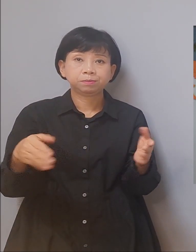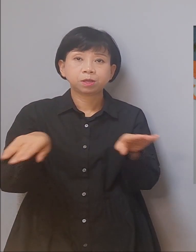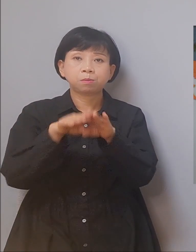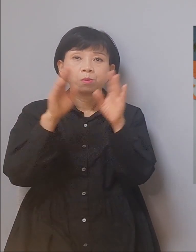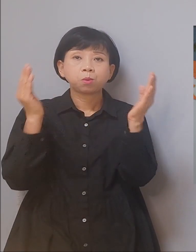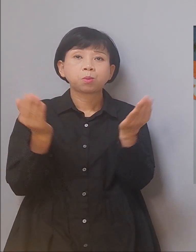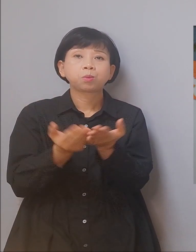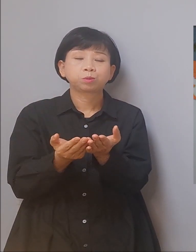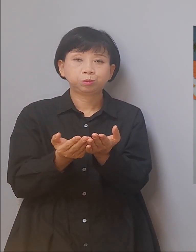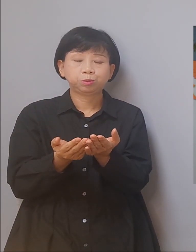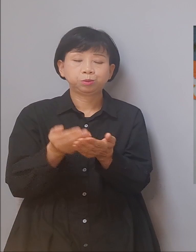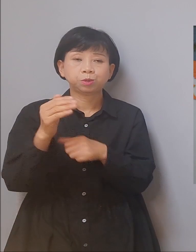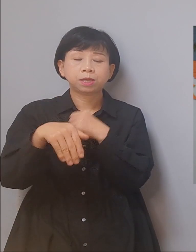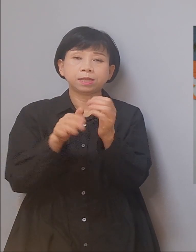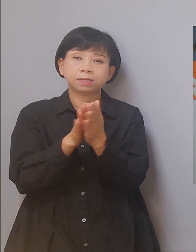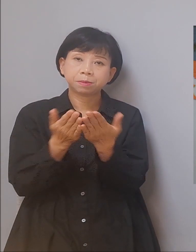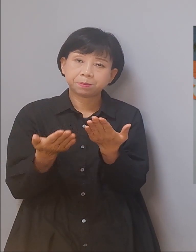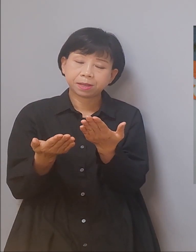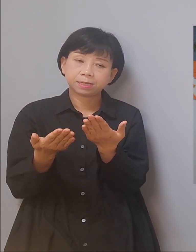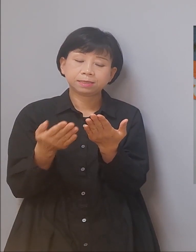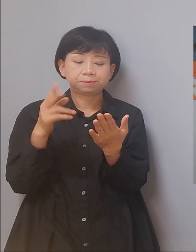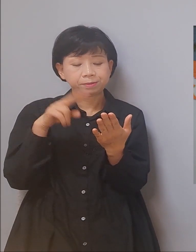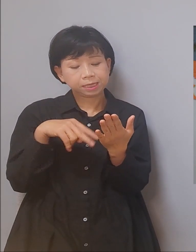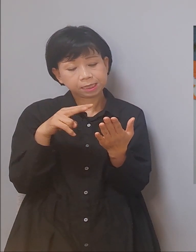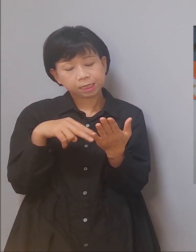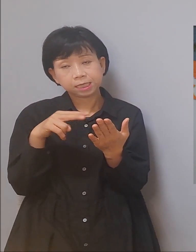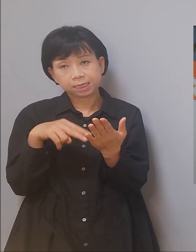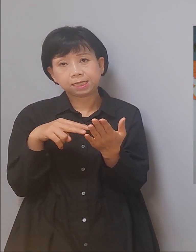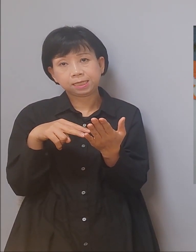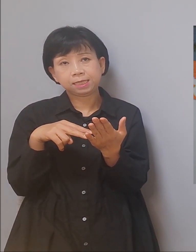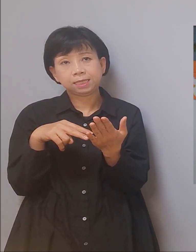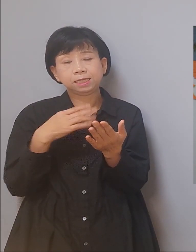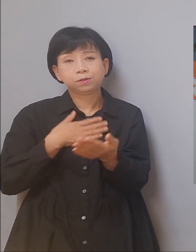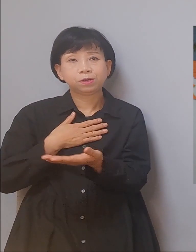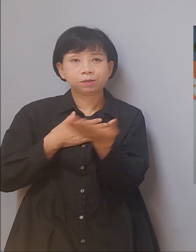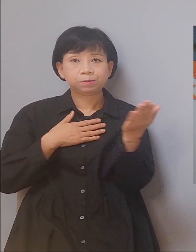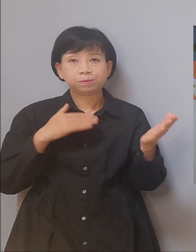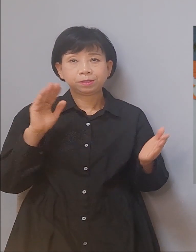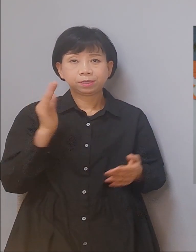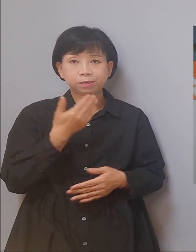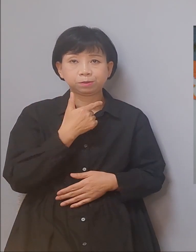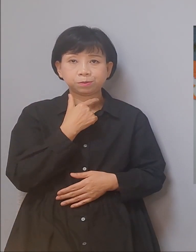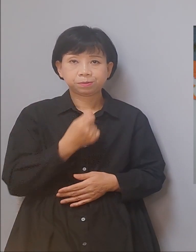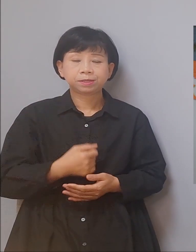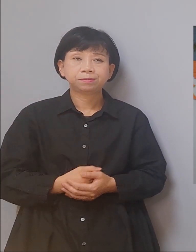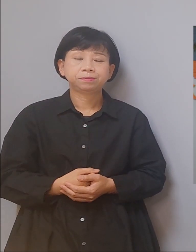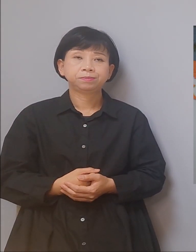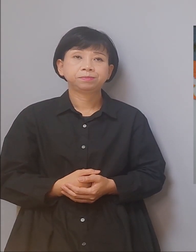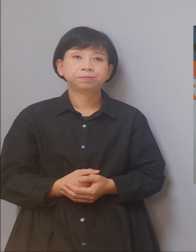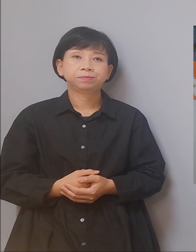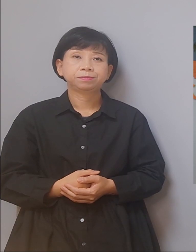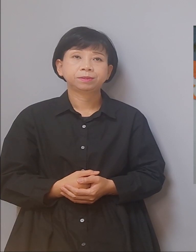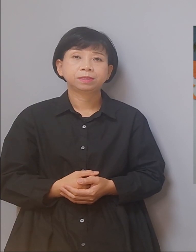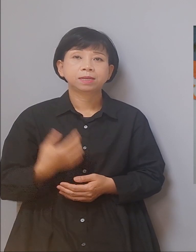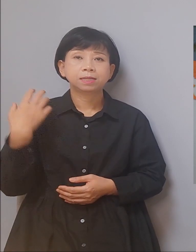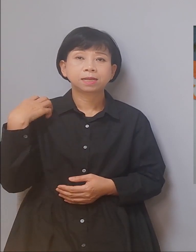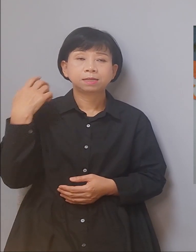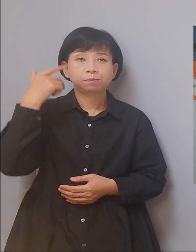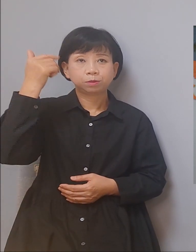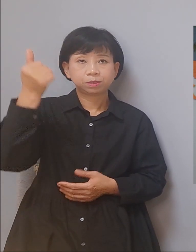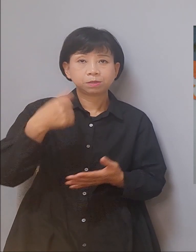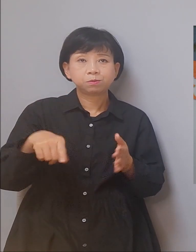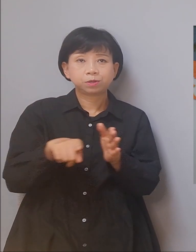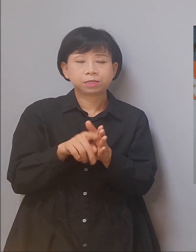함께 하나님의 말씀을 가까이 하고 말씀을 읽어 나아가는 저와 여러분이 되기를 소망합니다. 또 우리 담임 목사님을